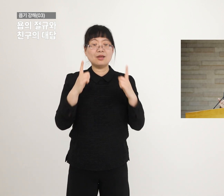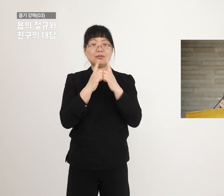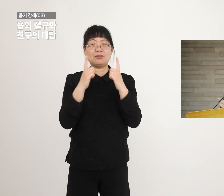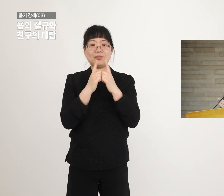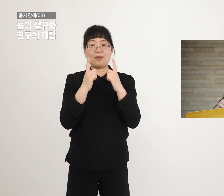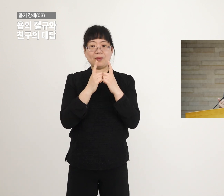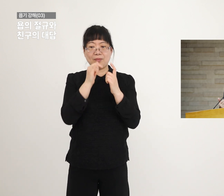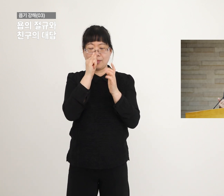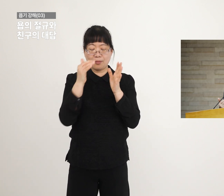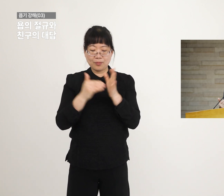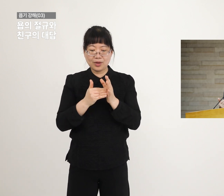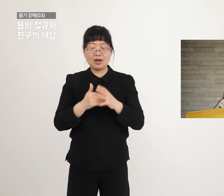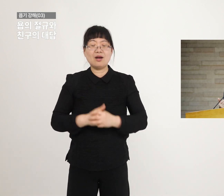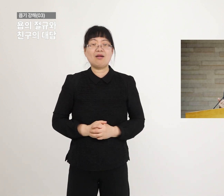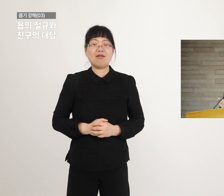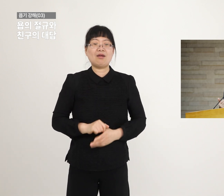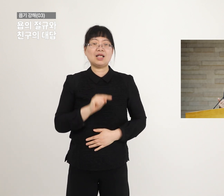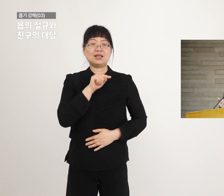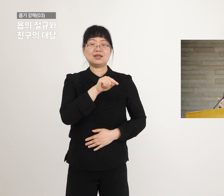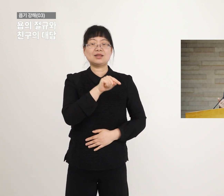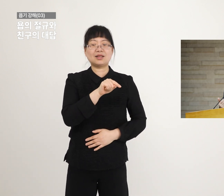주시고 그것을